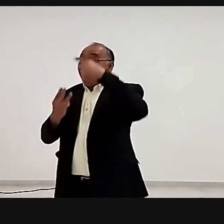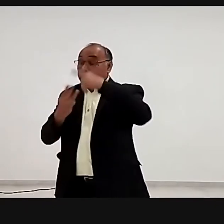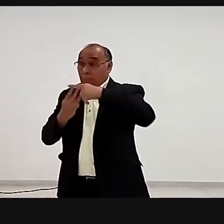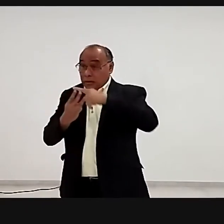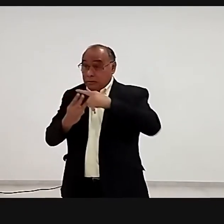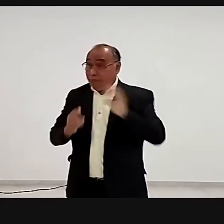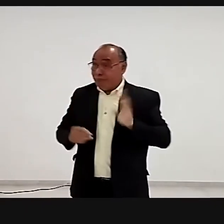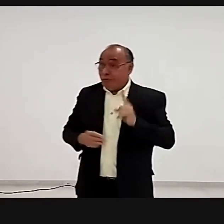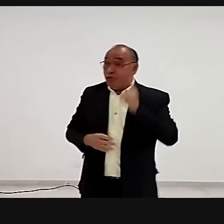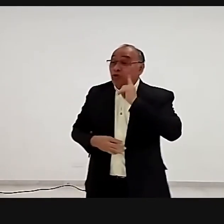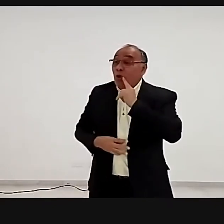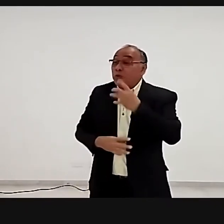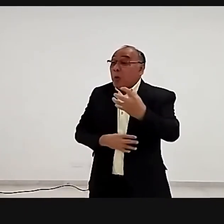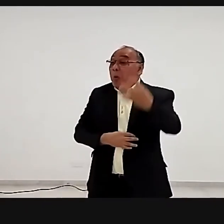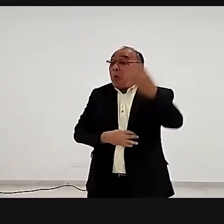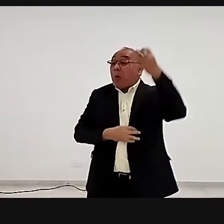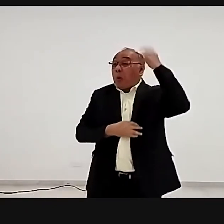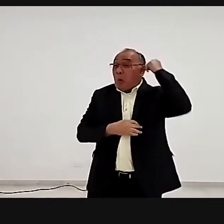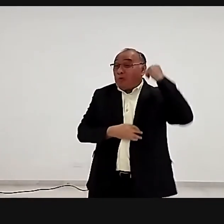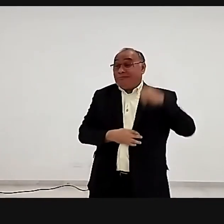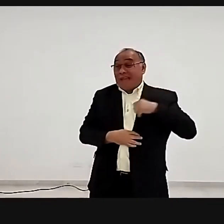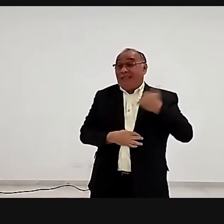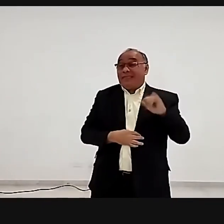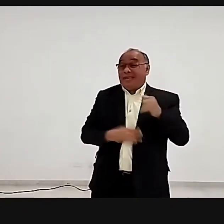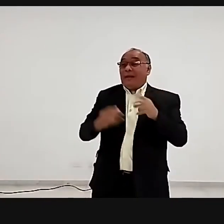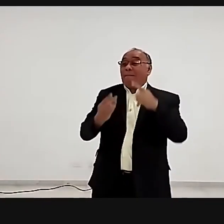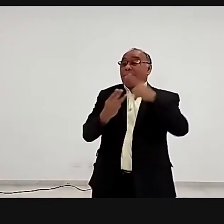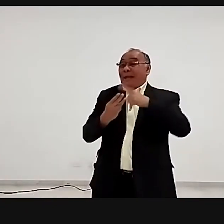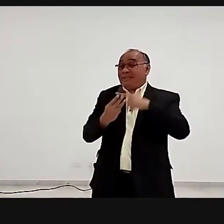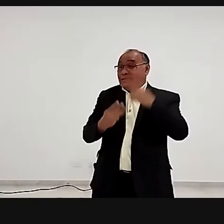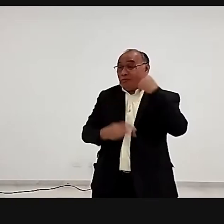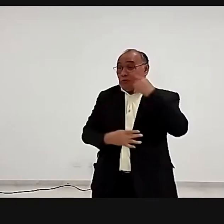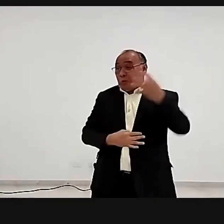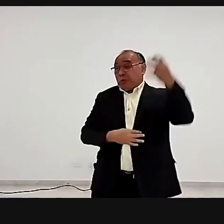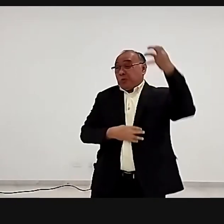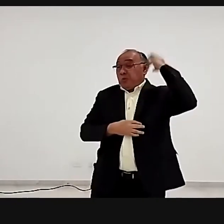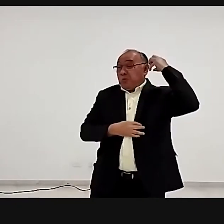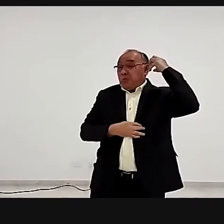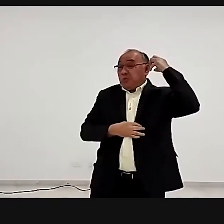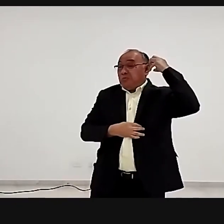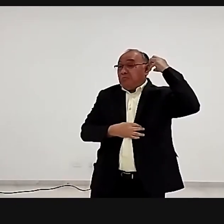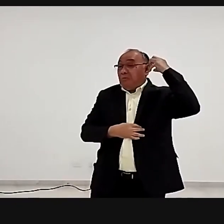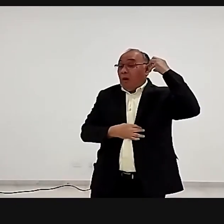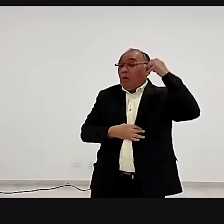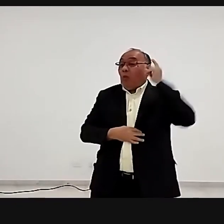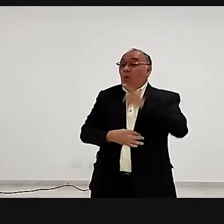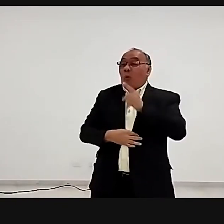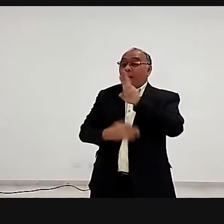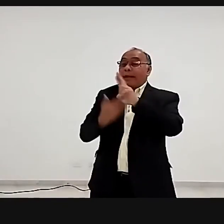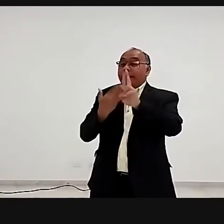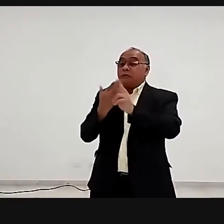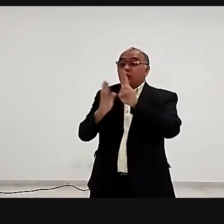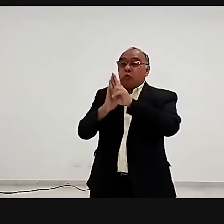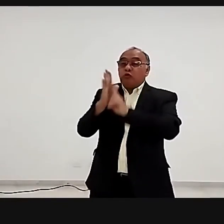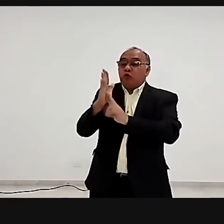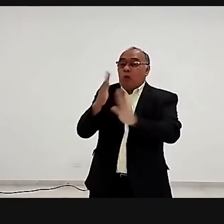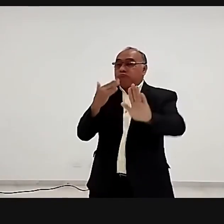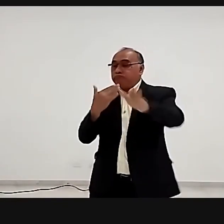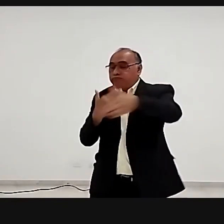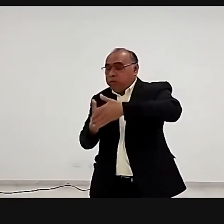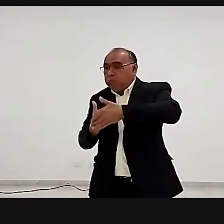gobierno que no es una resolución pionera que es algo que ya hagan muy absurda teoría desde hace mucho tiempo